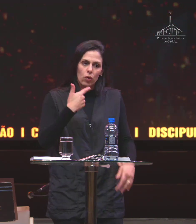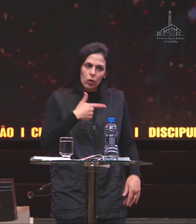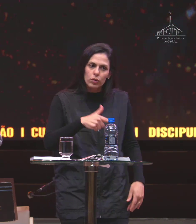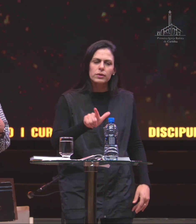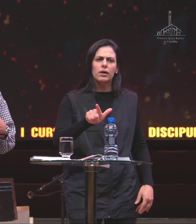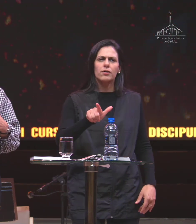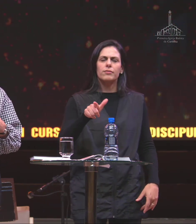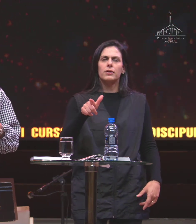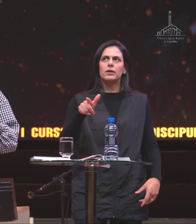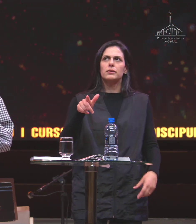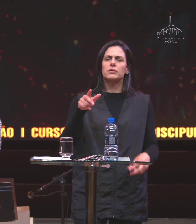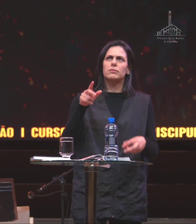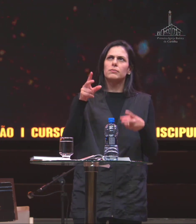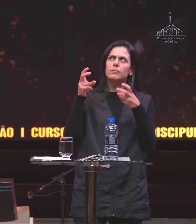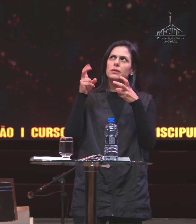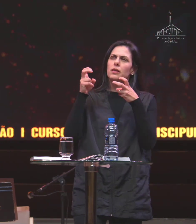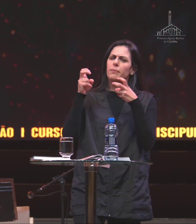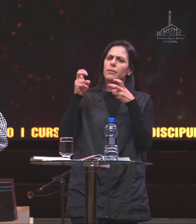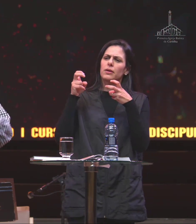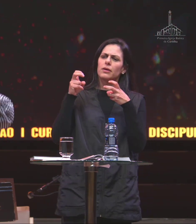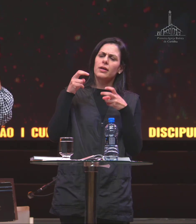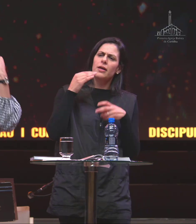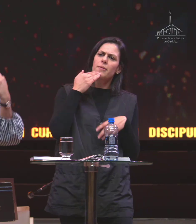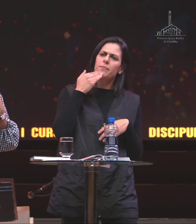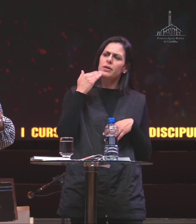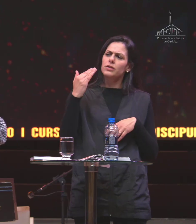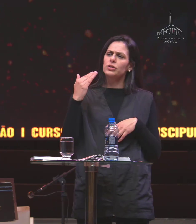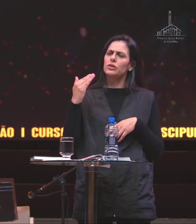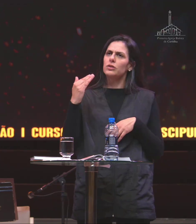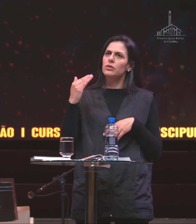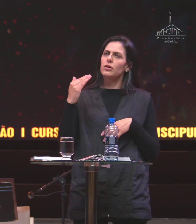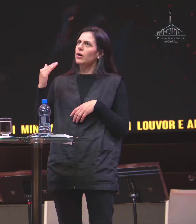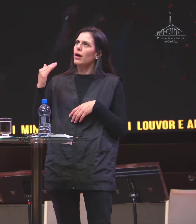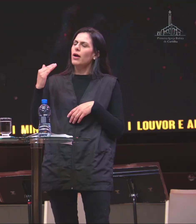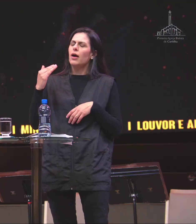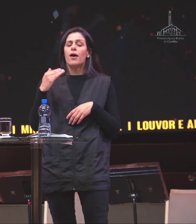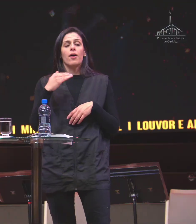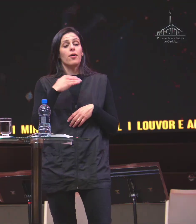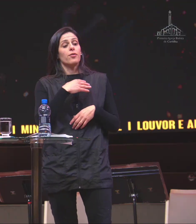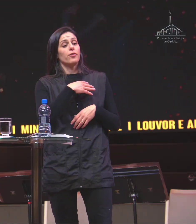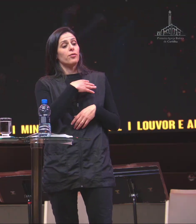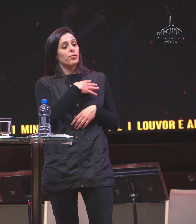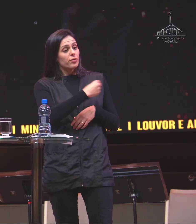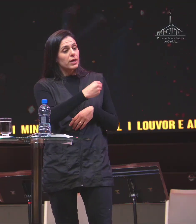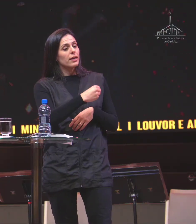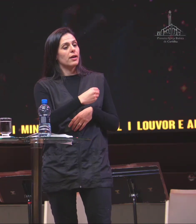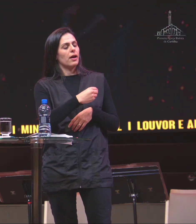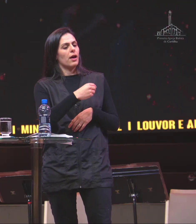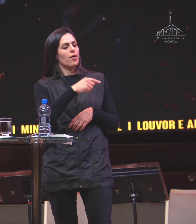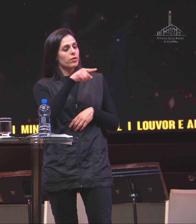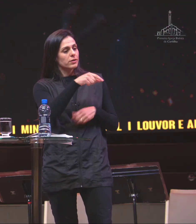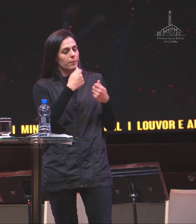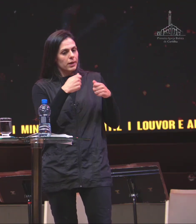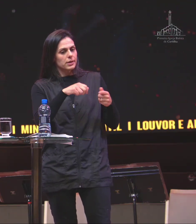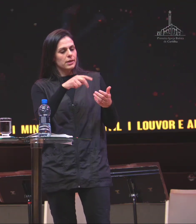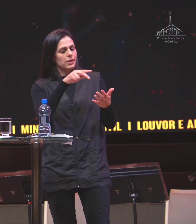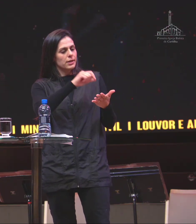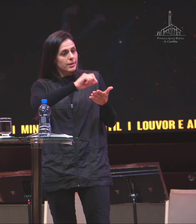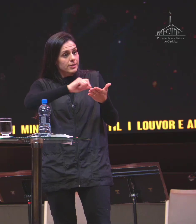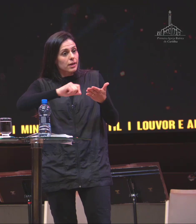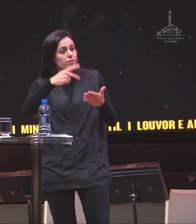aí. Então, é muita coisa que Deus vai fazendo. Meus últimos 2 projetos são esses 2 livros que Deus colocou